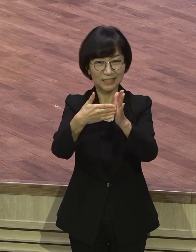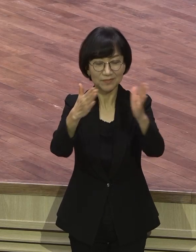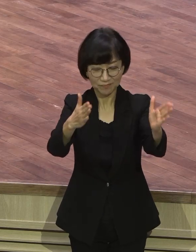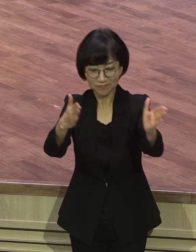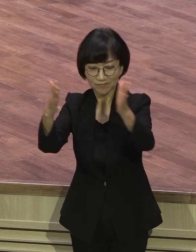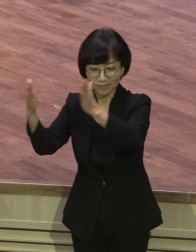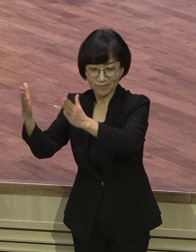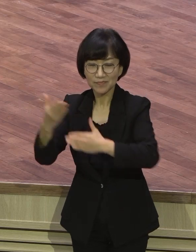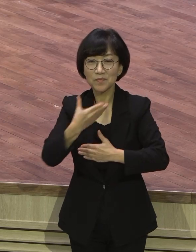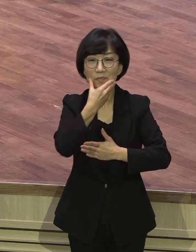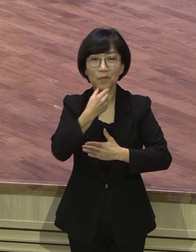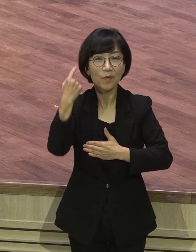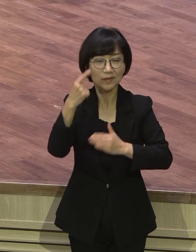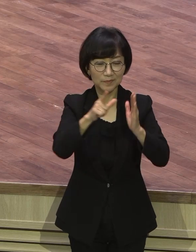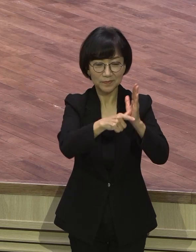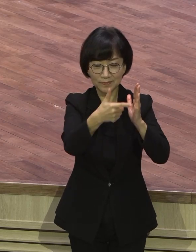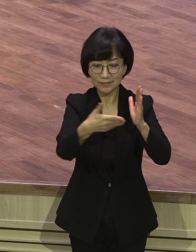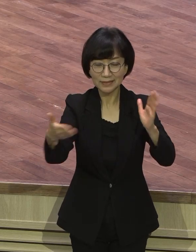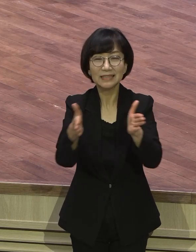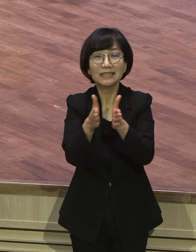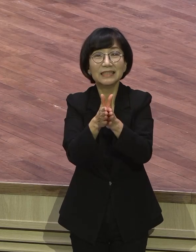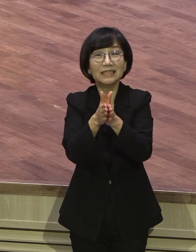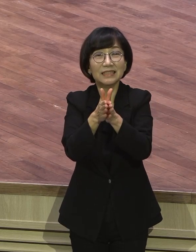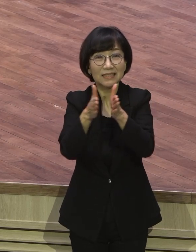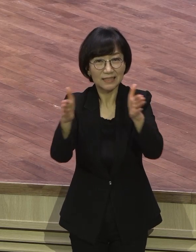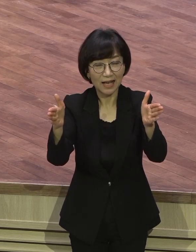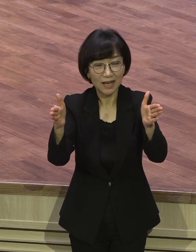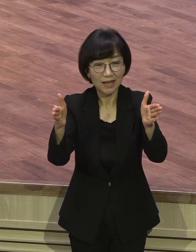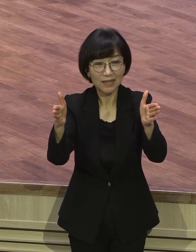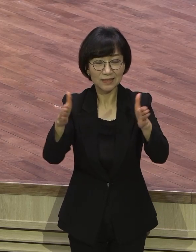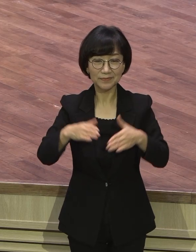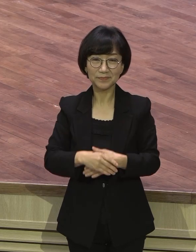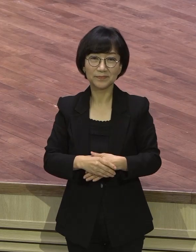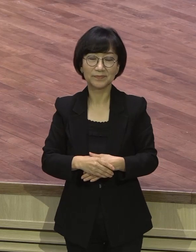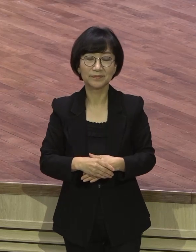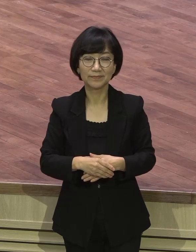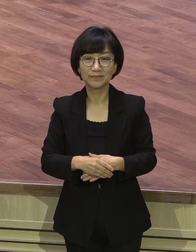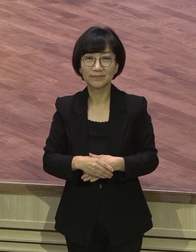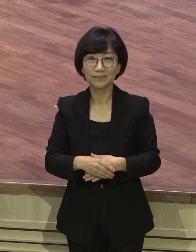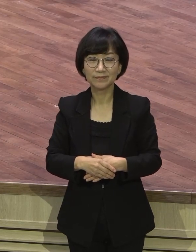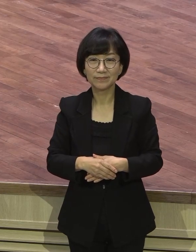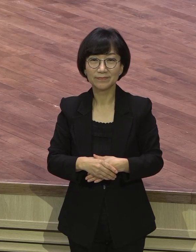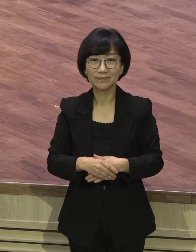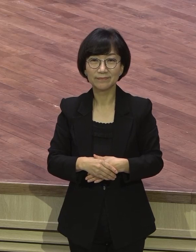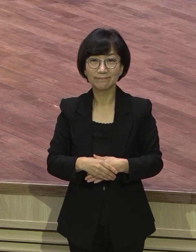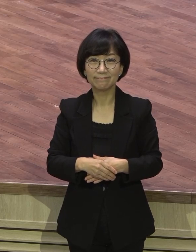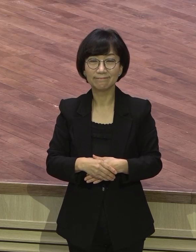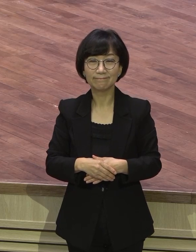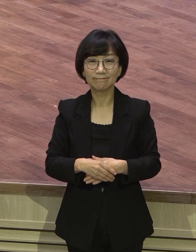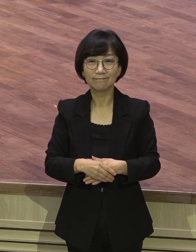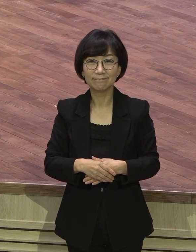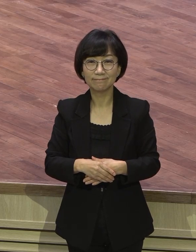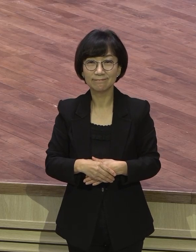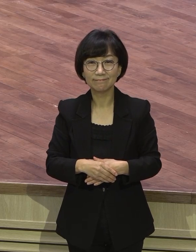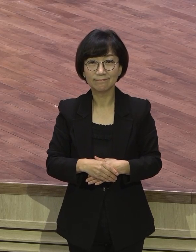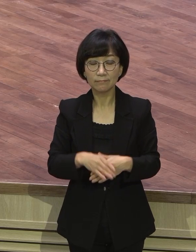시작되었다라고 하는 이런 배경을 가지고 있는 말씀이기 때문에 더 중요합니다.